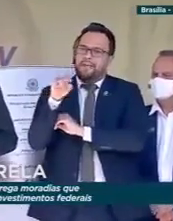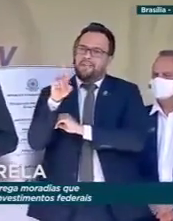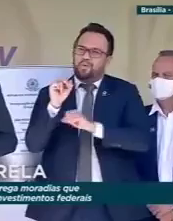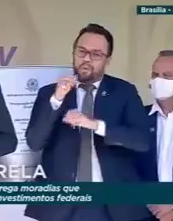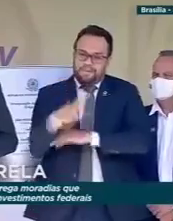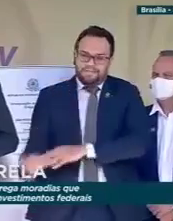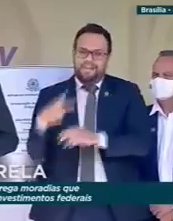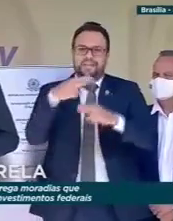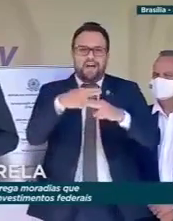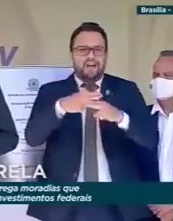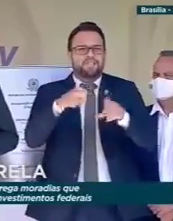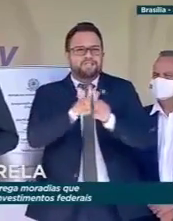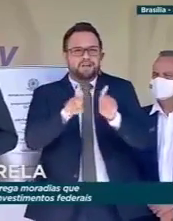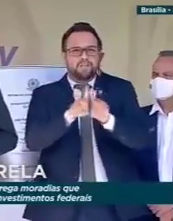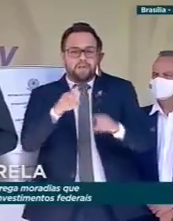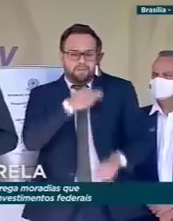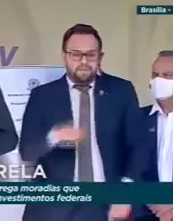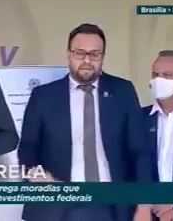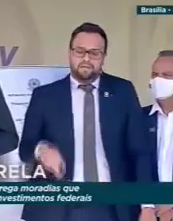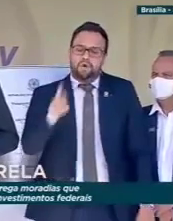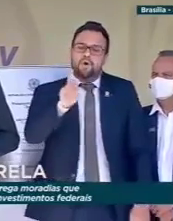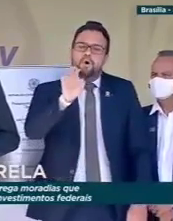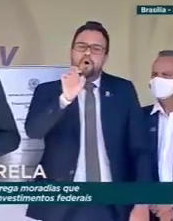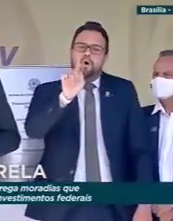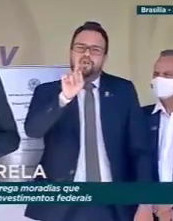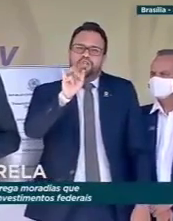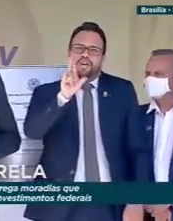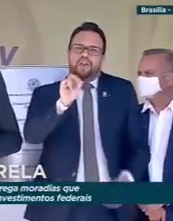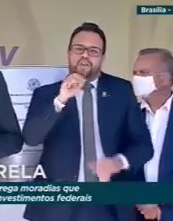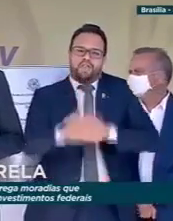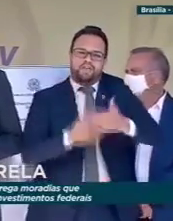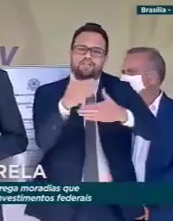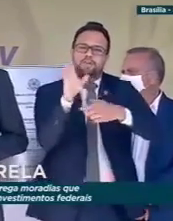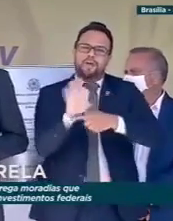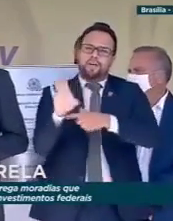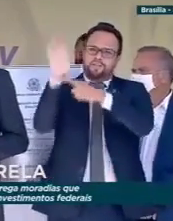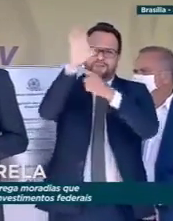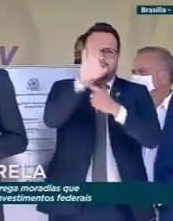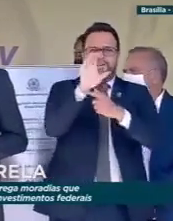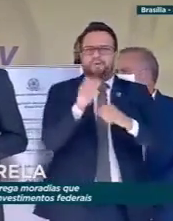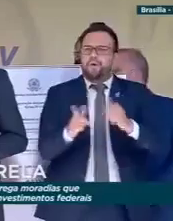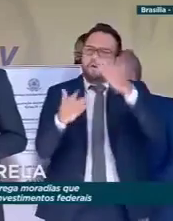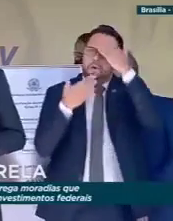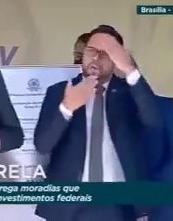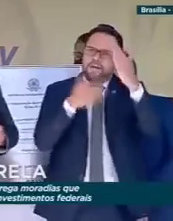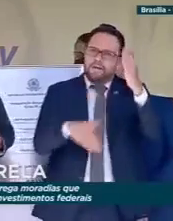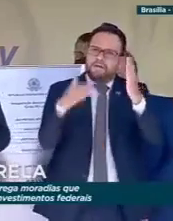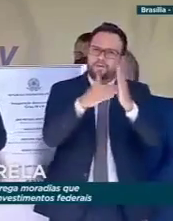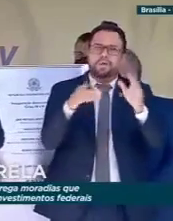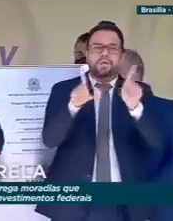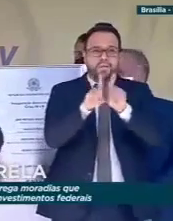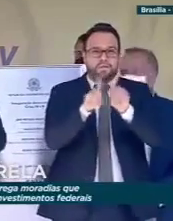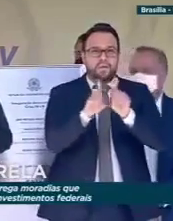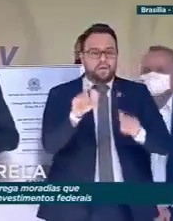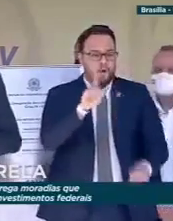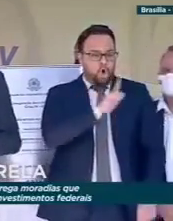Desenvolvimento Regional, Rogério Marinho, que tem trabalhado também muito nessa questão. Obrigado a todos.